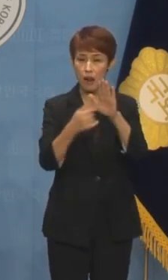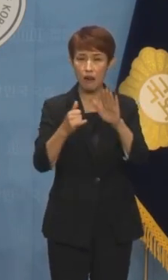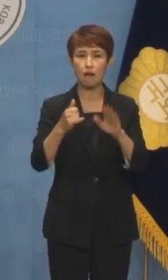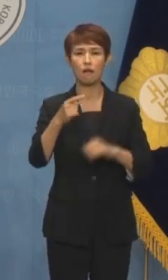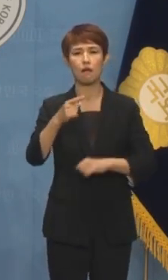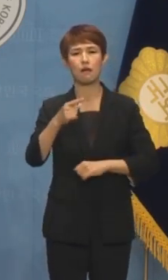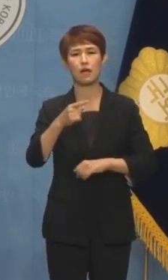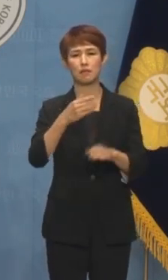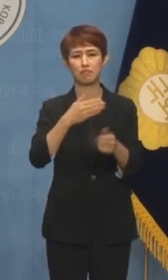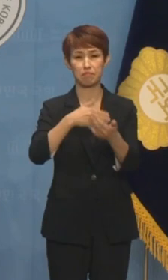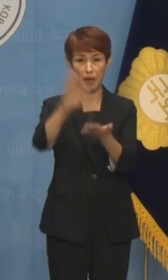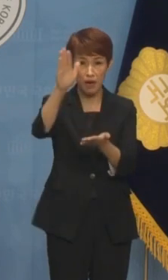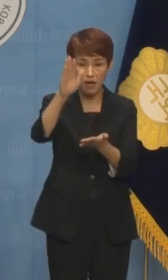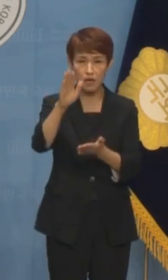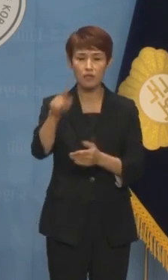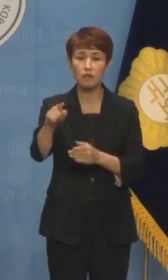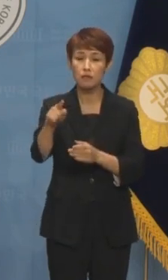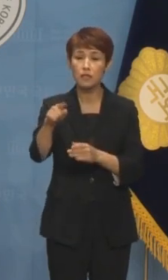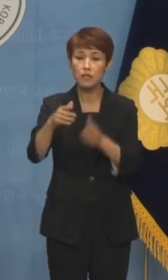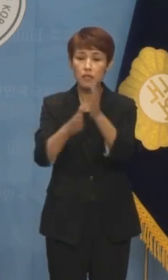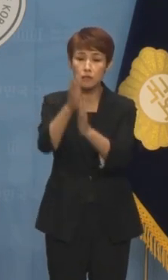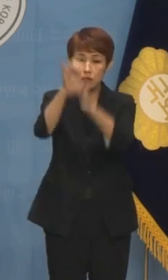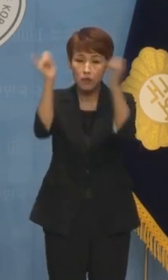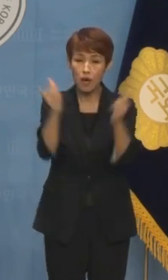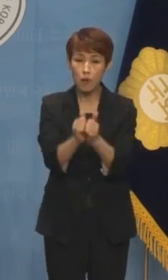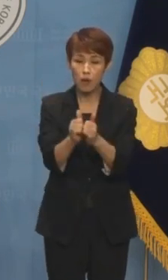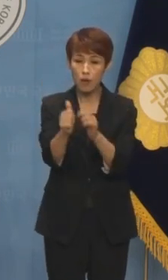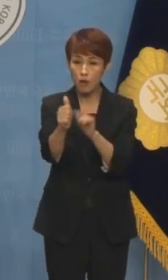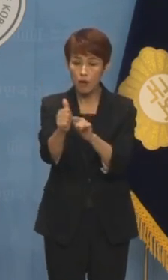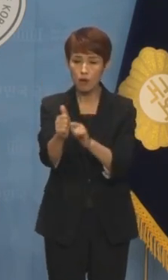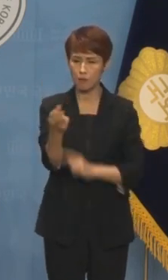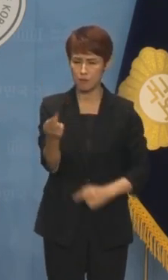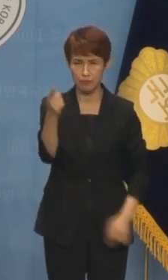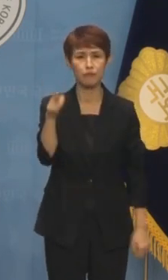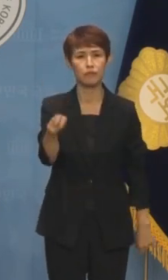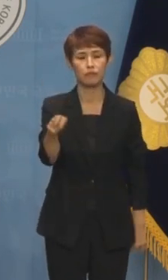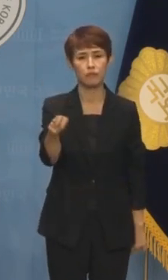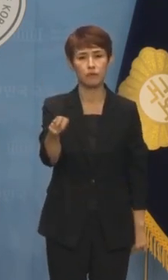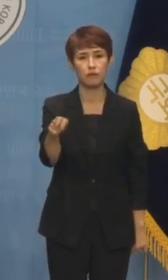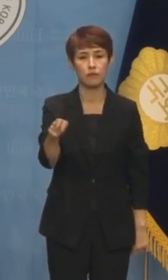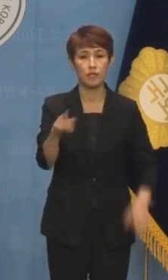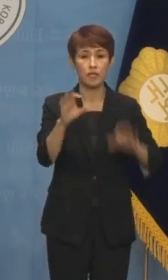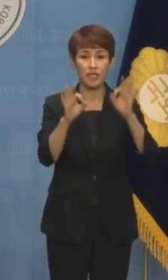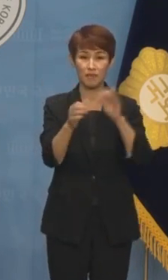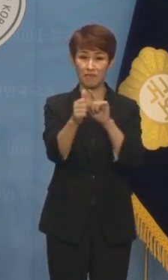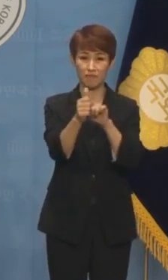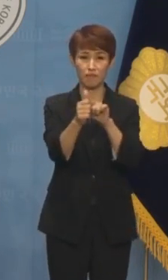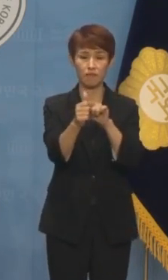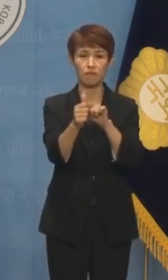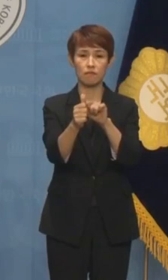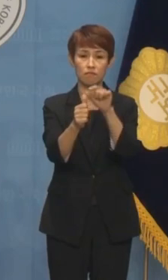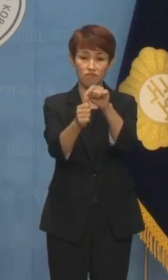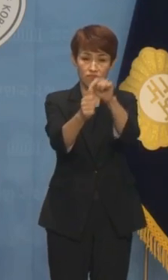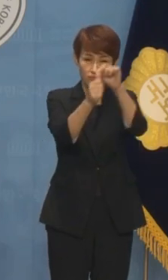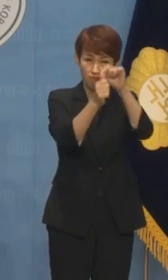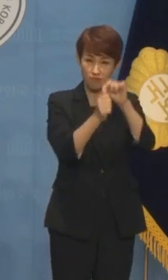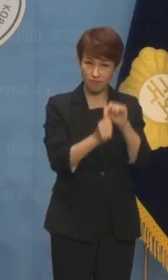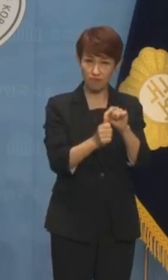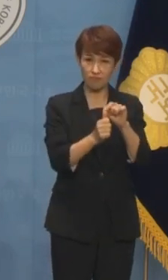전 시민사회 수석의 후임은 여전히 빈자리입니다. 김주연 신임 민정수석의